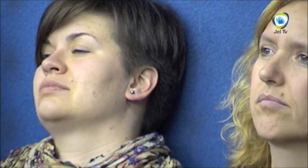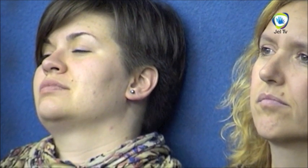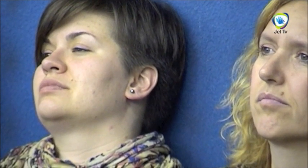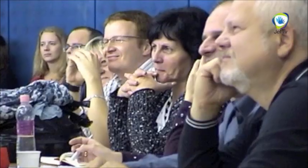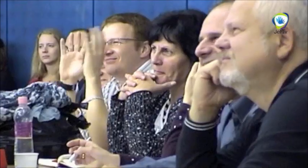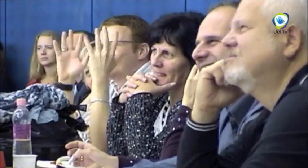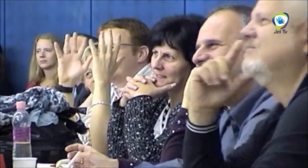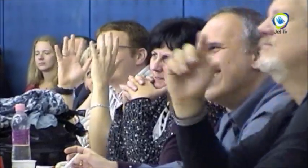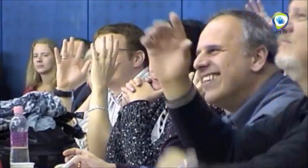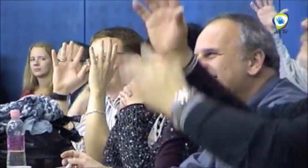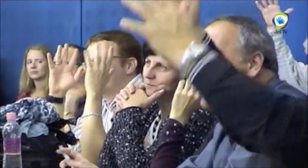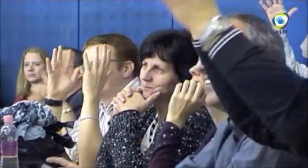erős.